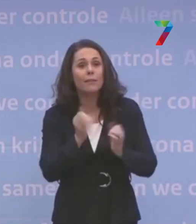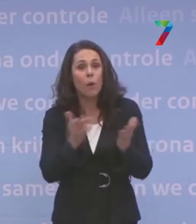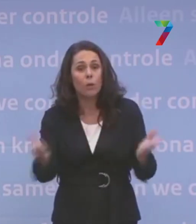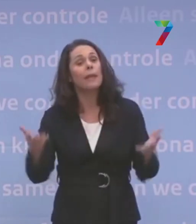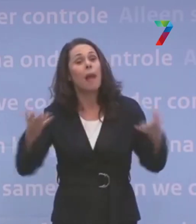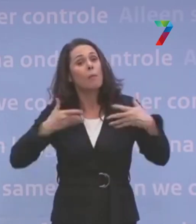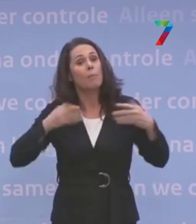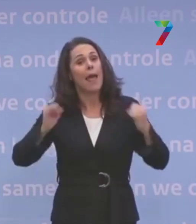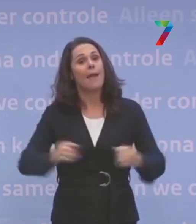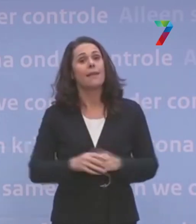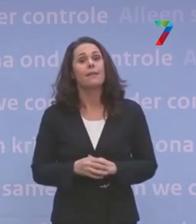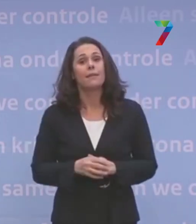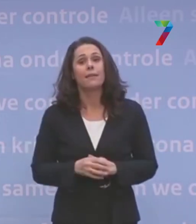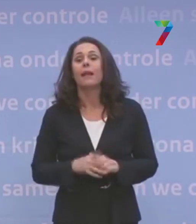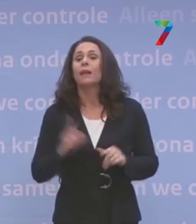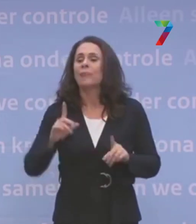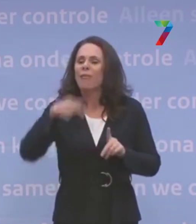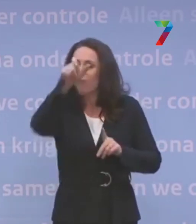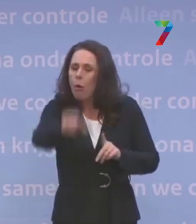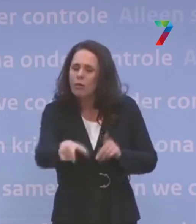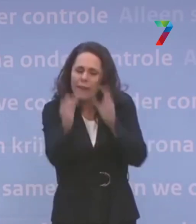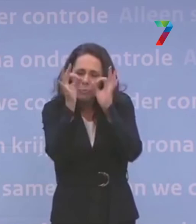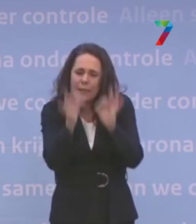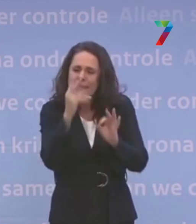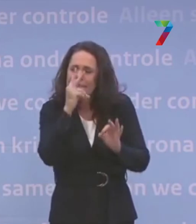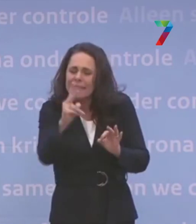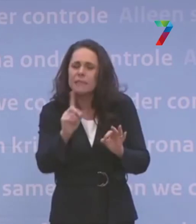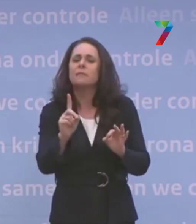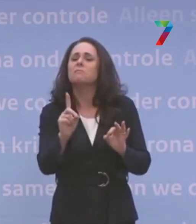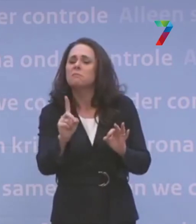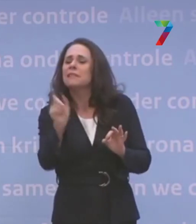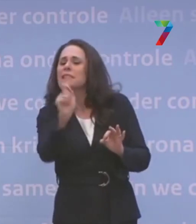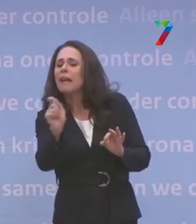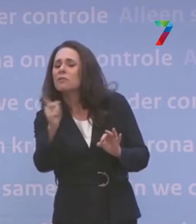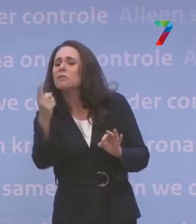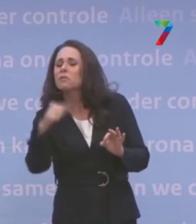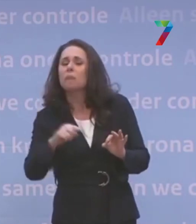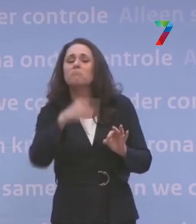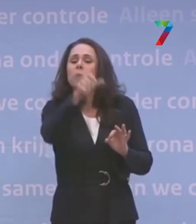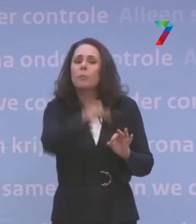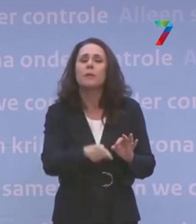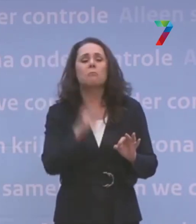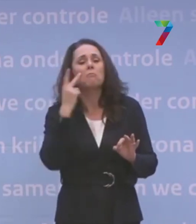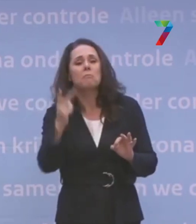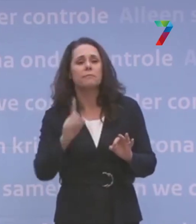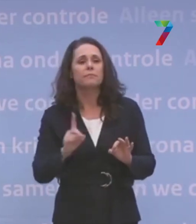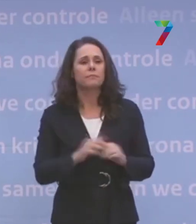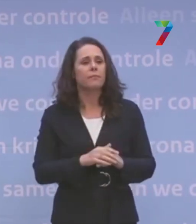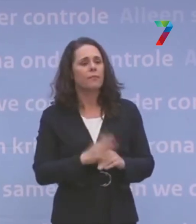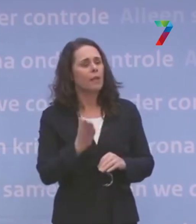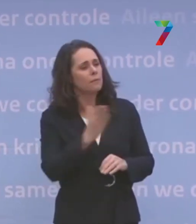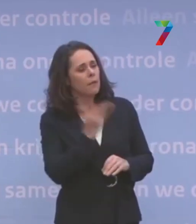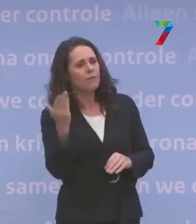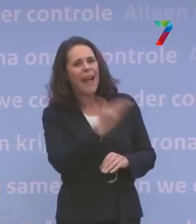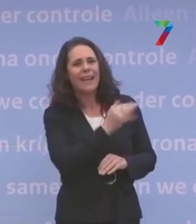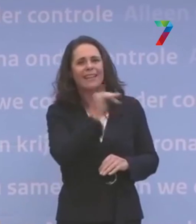dat dit nu kan. En we kijken de volgende weken heel precies aan de hand van de cijfers wat er verder kan. Even een vervolgvraag op Jaap van Dissel hierover. U heeft